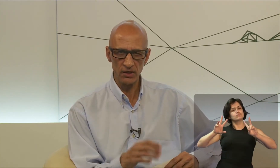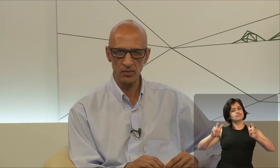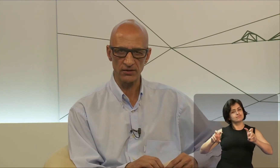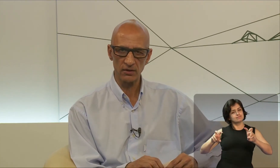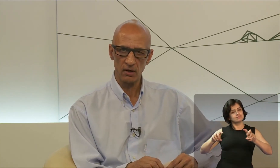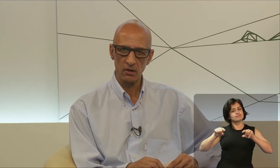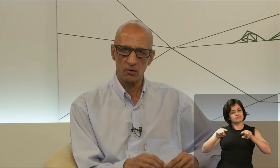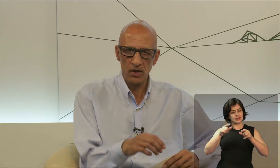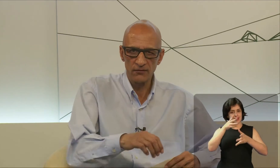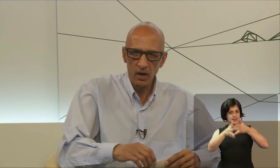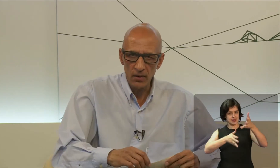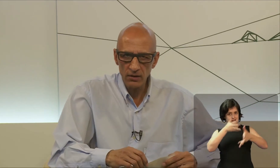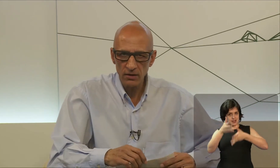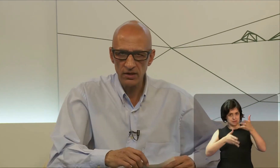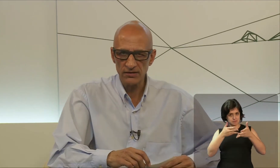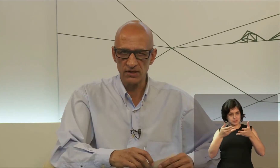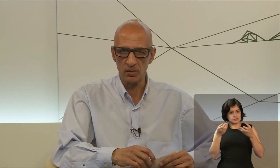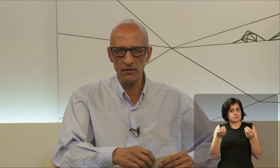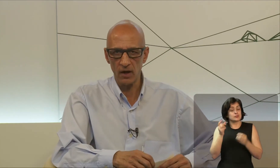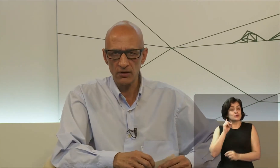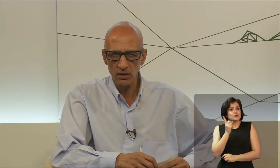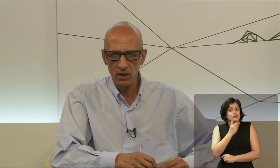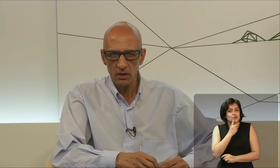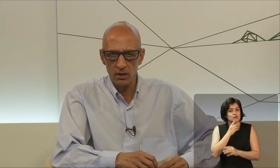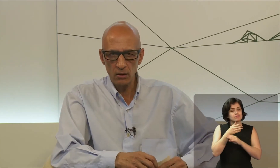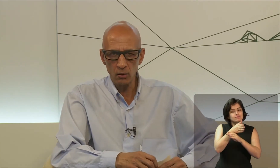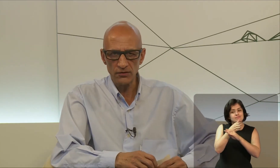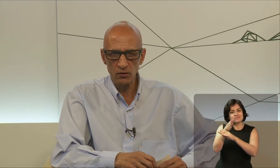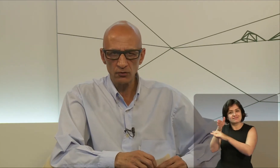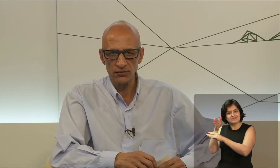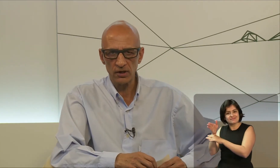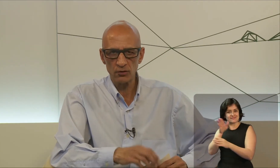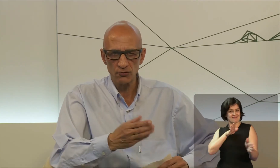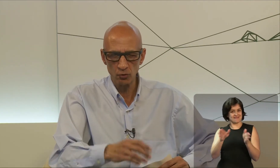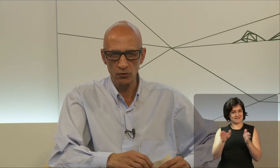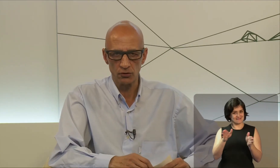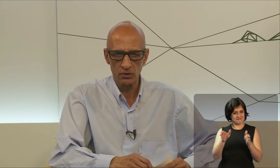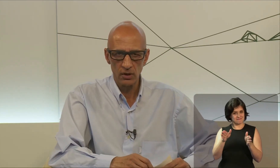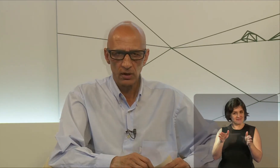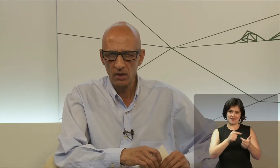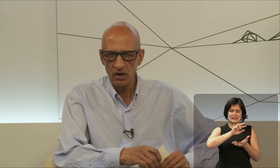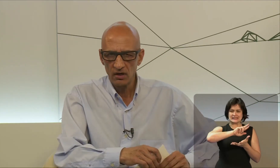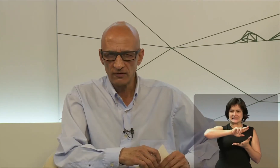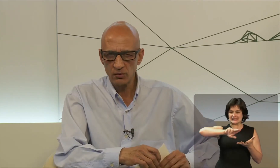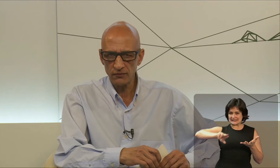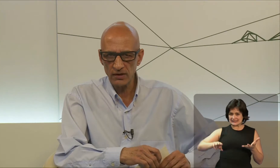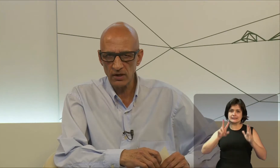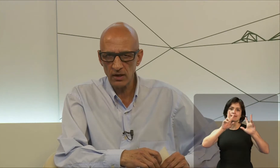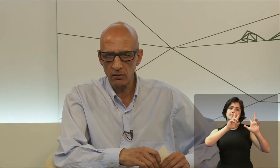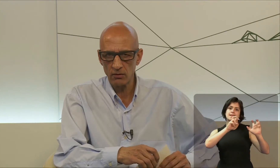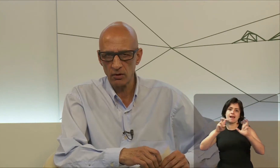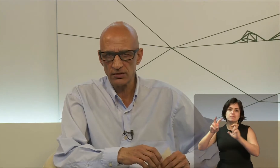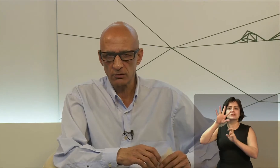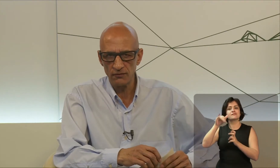Libras, uma ferramenta de acessibilidade e inclusão social de surdos. Vamos conversar com nossas